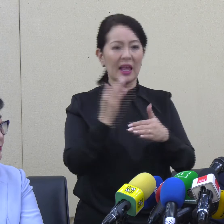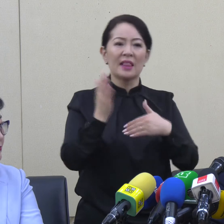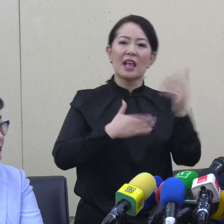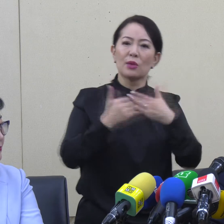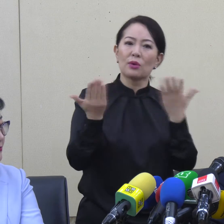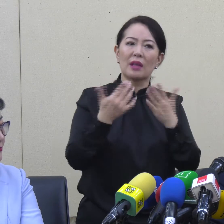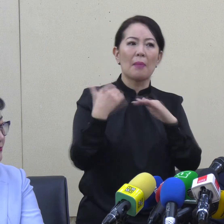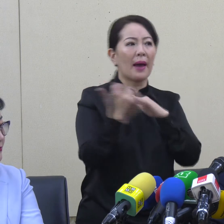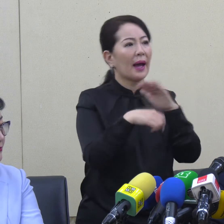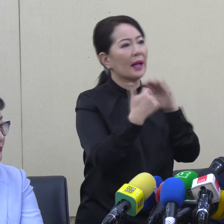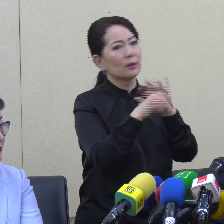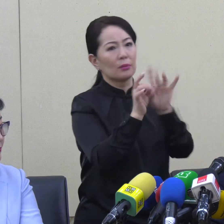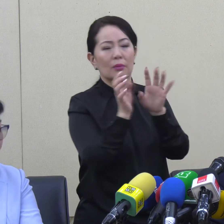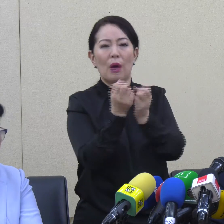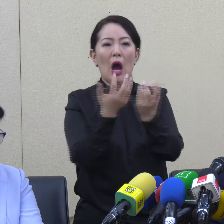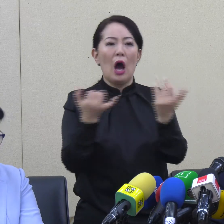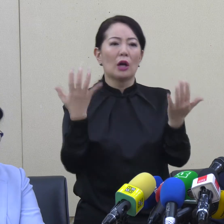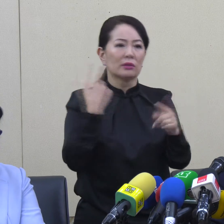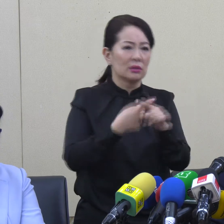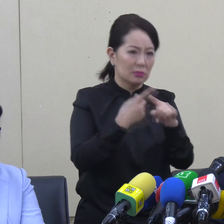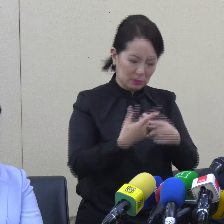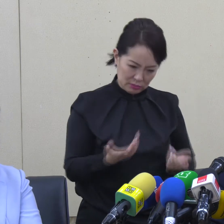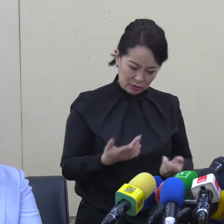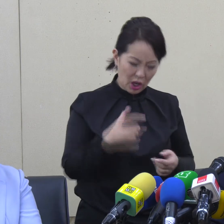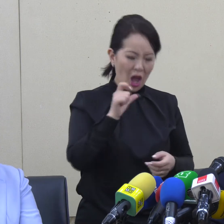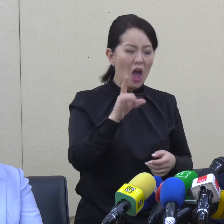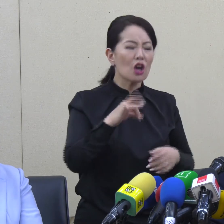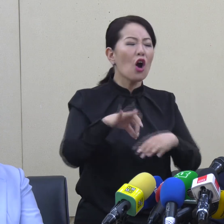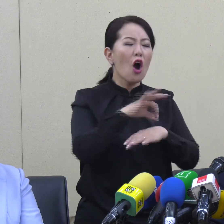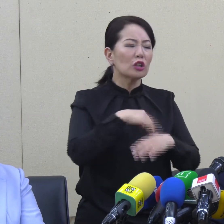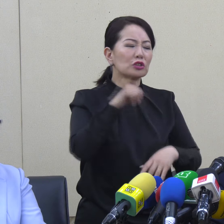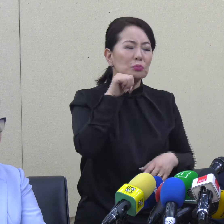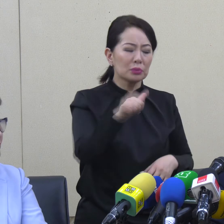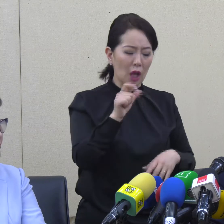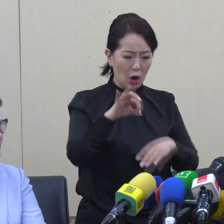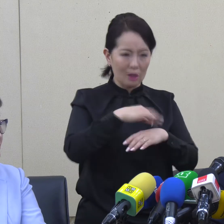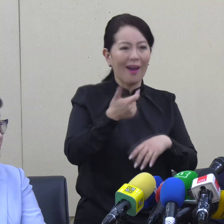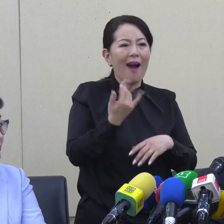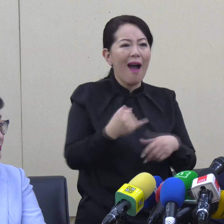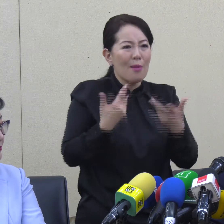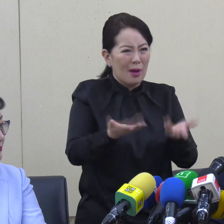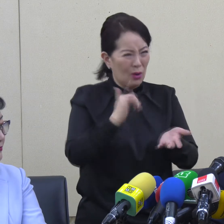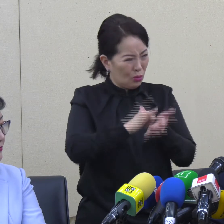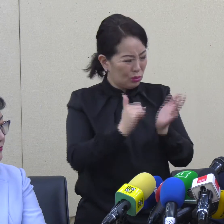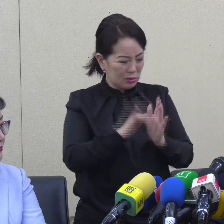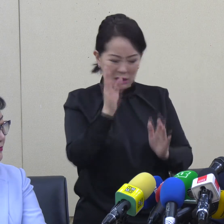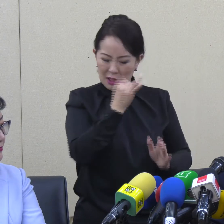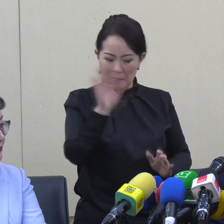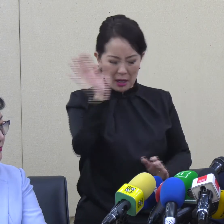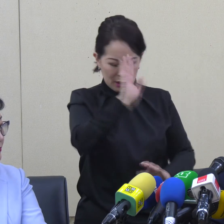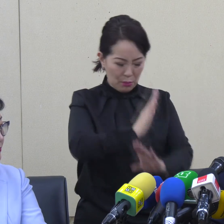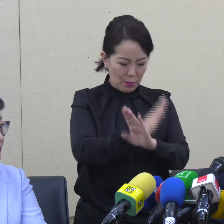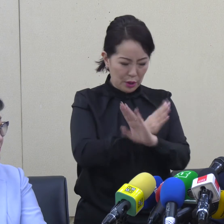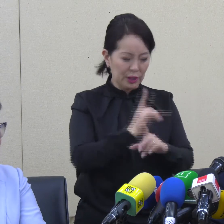ингэж сэлгүүцэх юм ихсэж байна. Энэ болгон чинь эх оронч биш харин эх орондоо гай тарьж байгаа. Ийм байдлаа бодооч гэж